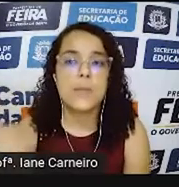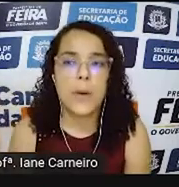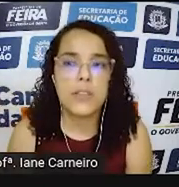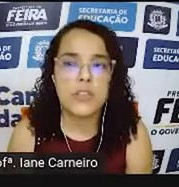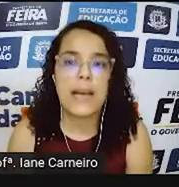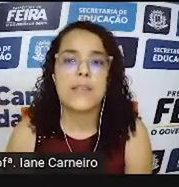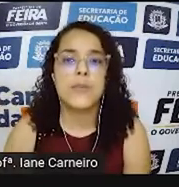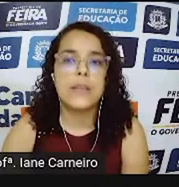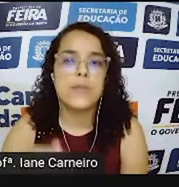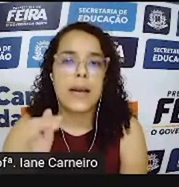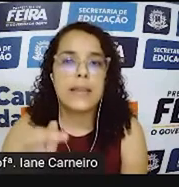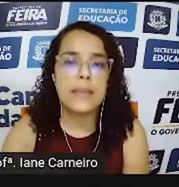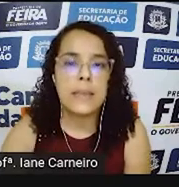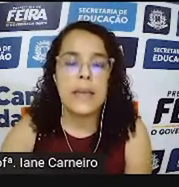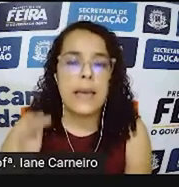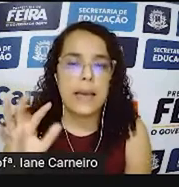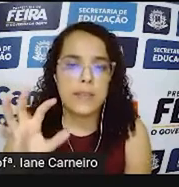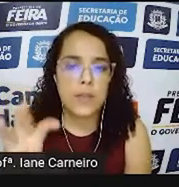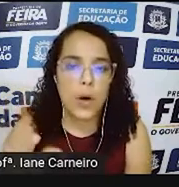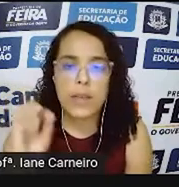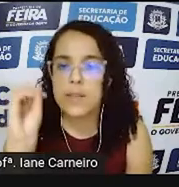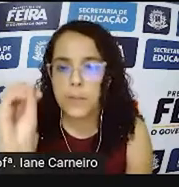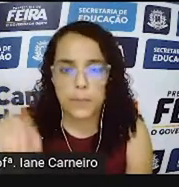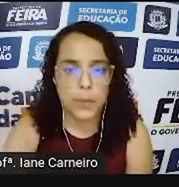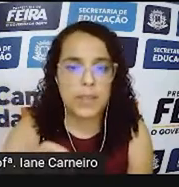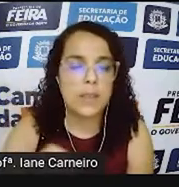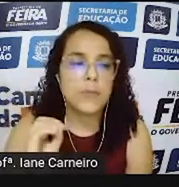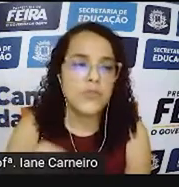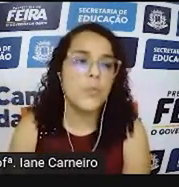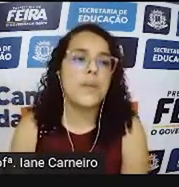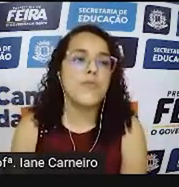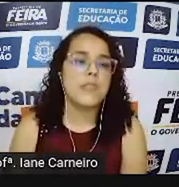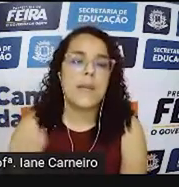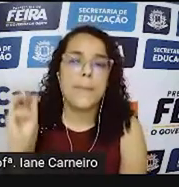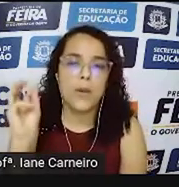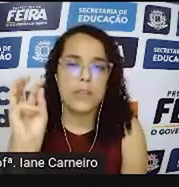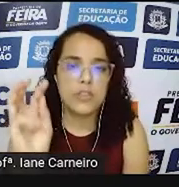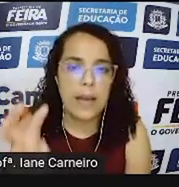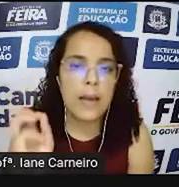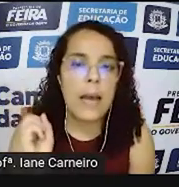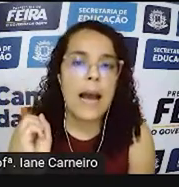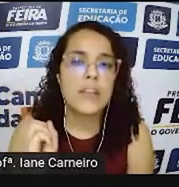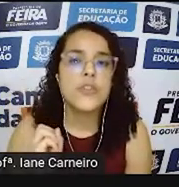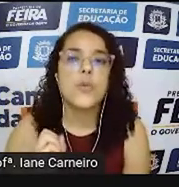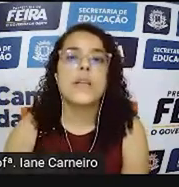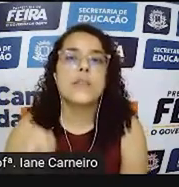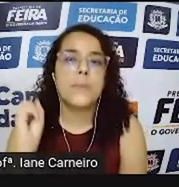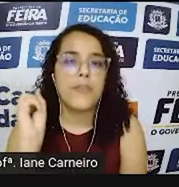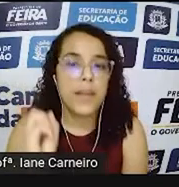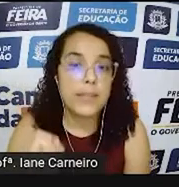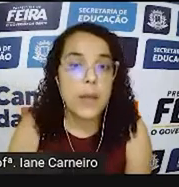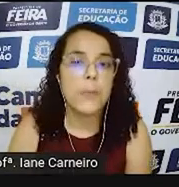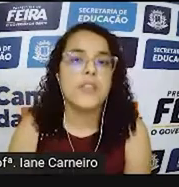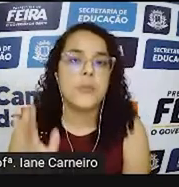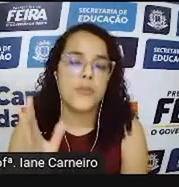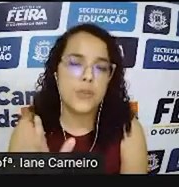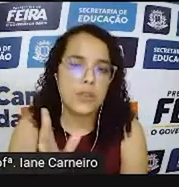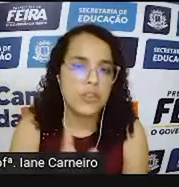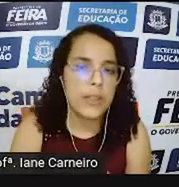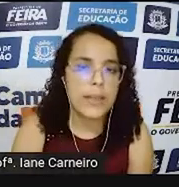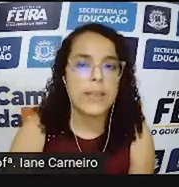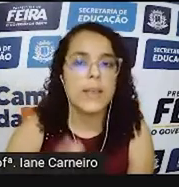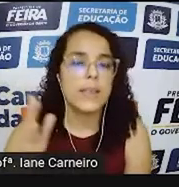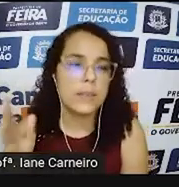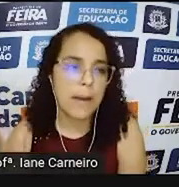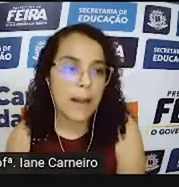Então, vocês podem estar acionando cada... As escolas, por exemplo, de Humildes, né, podem estar articulando preferencialmente a